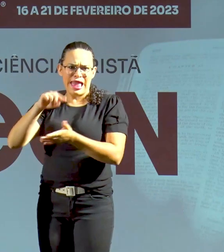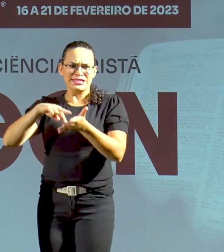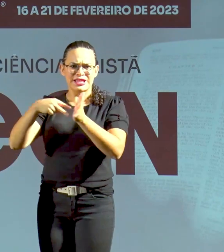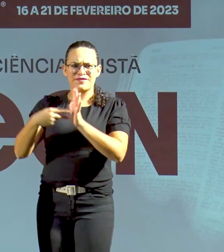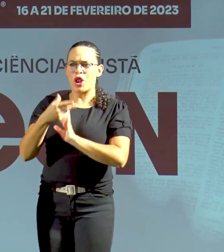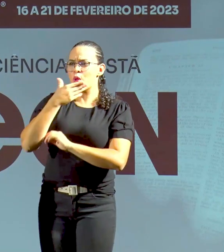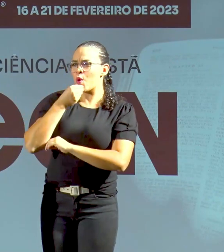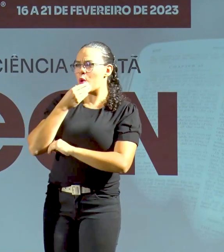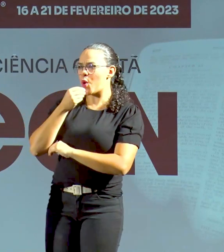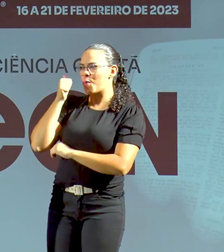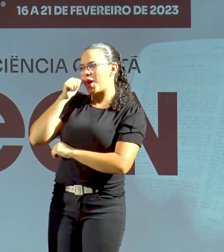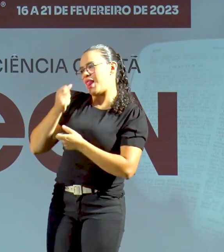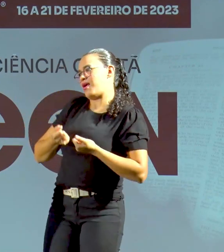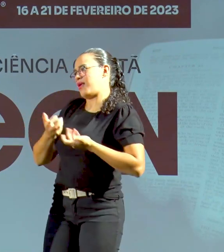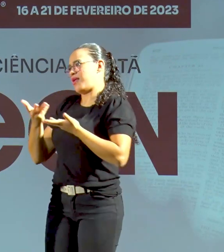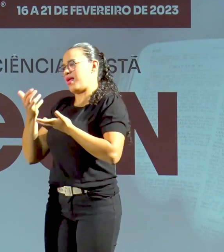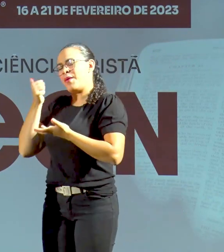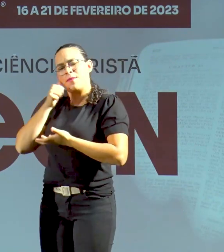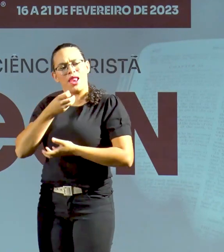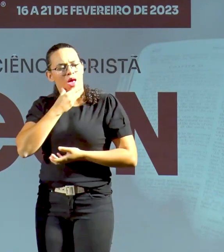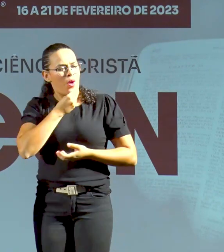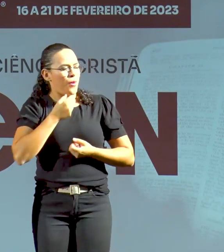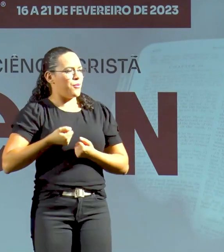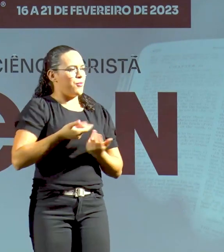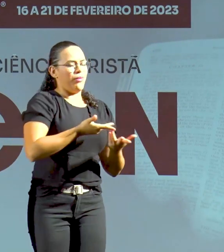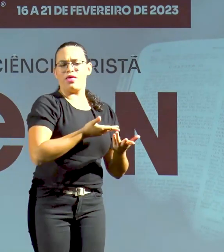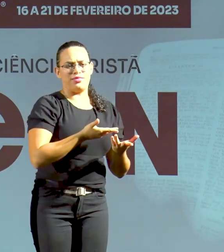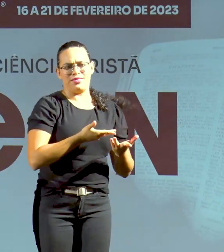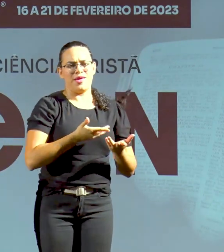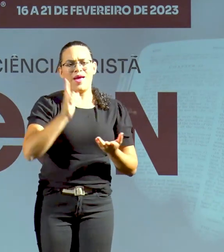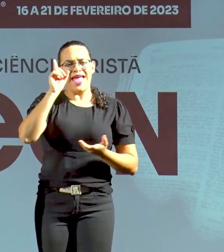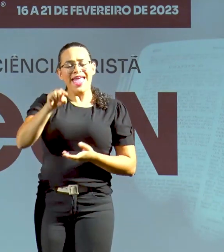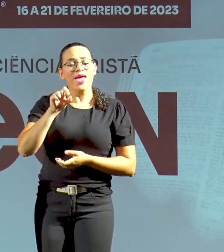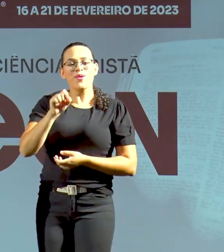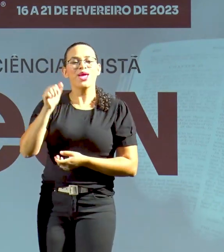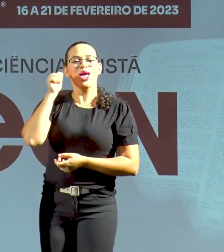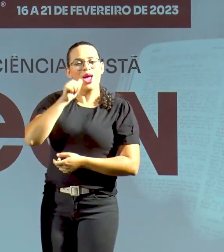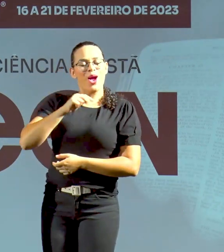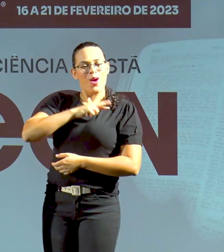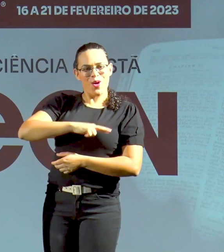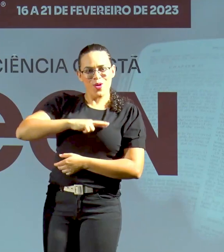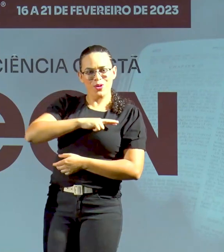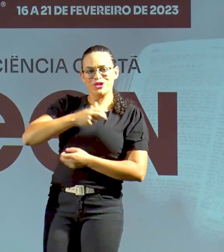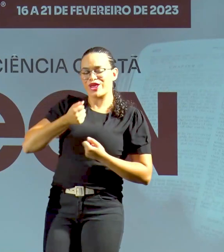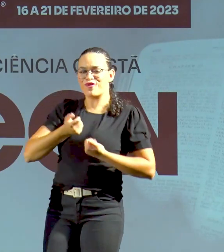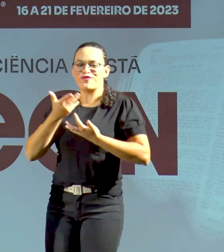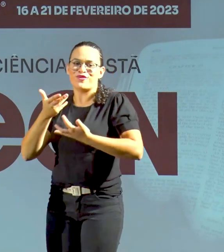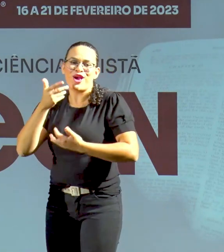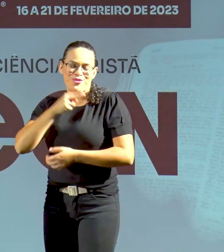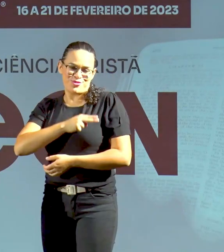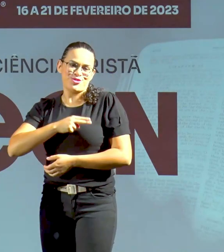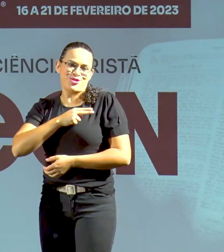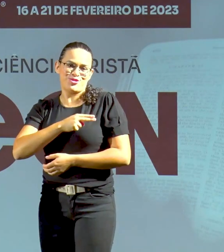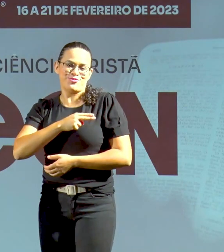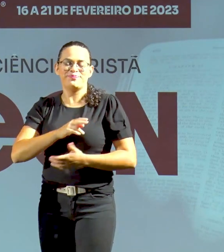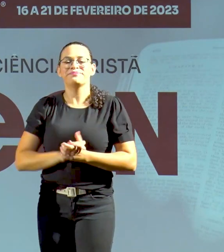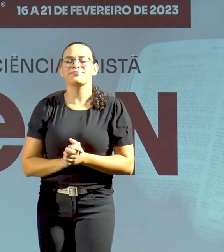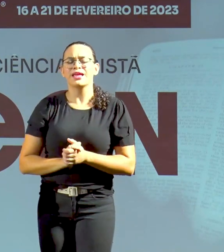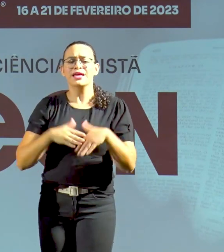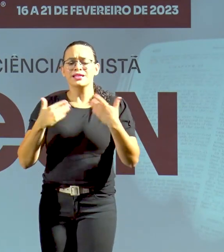nem de uma mulher para um homem é de uma nora para uma sogra mas é que a cena é muito emocionante o que que acontece Elas começam a chorar